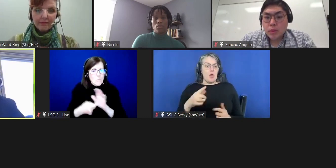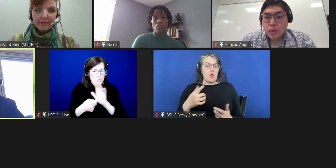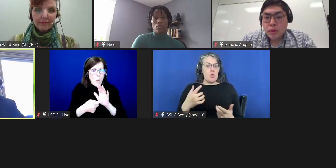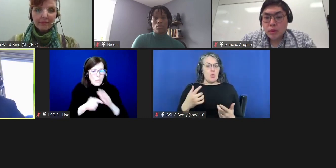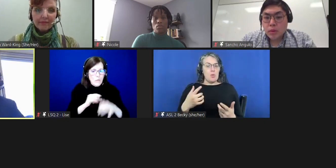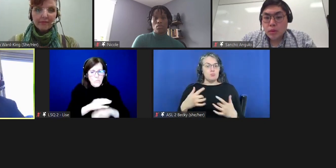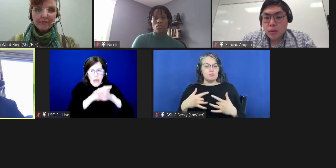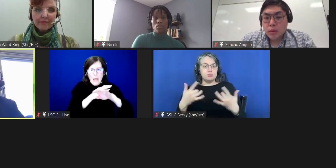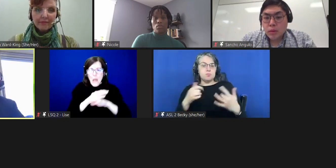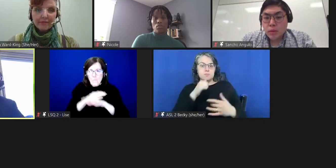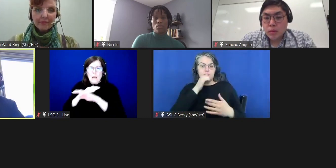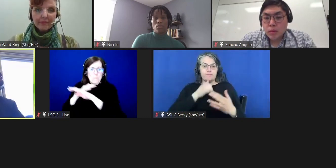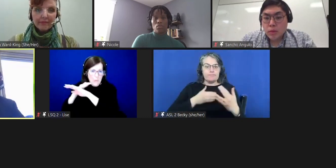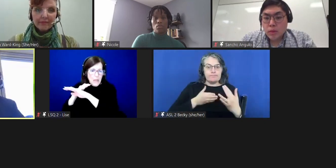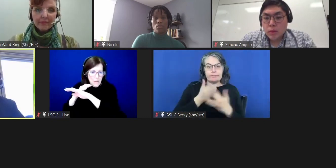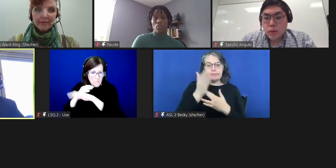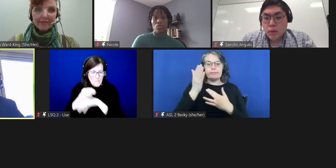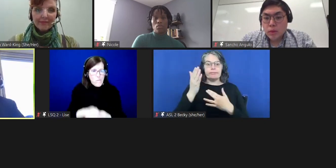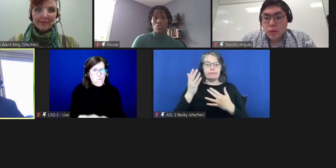Et donc,